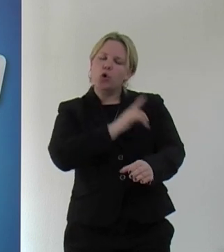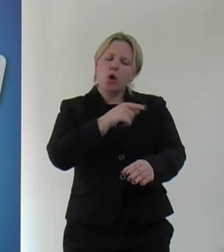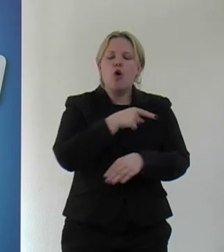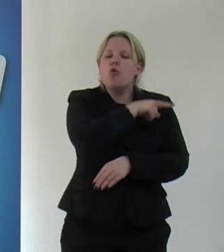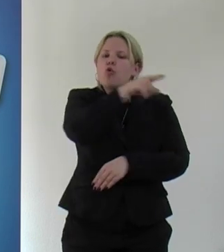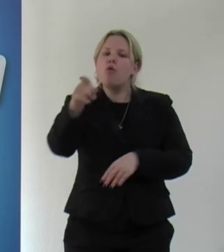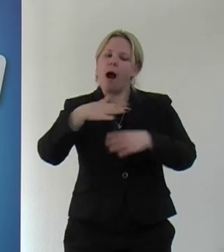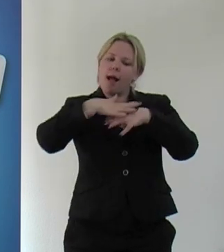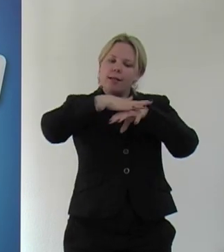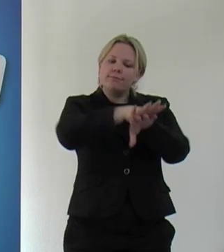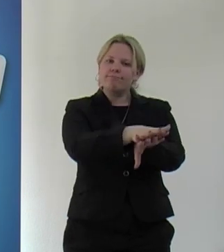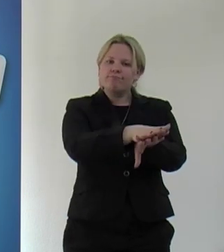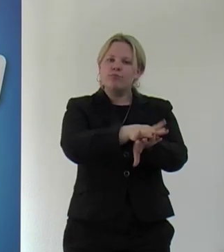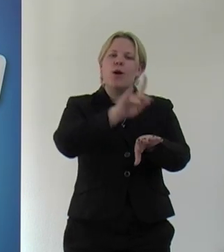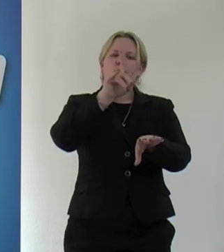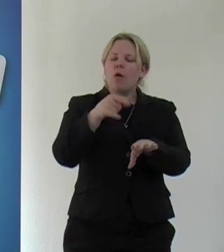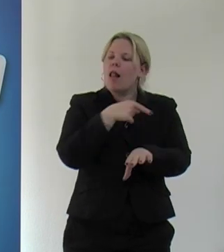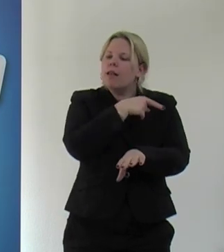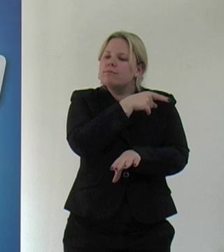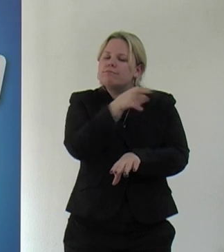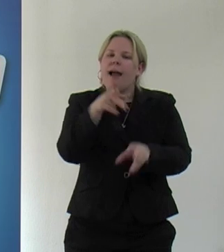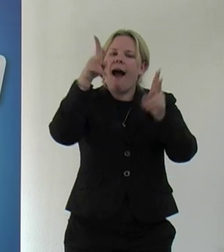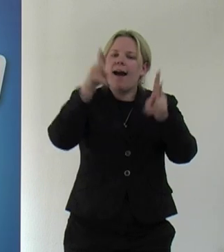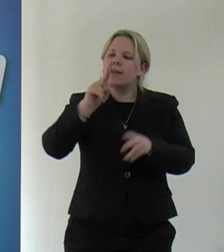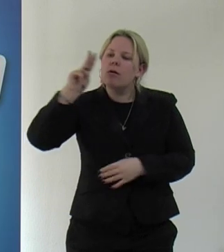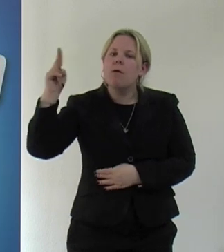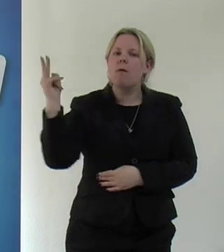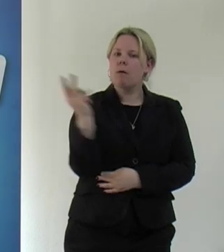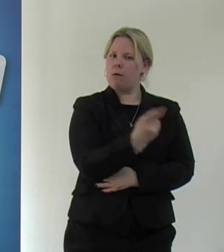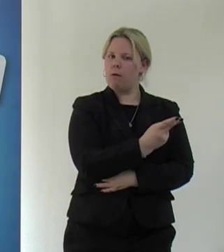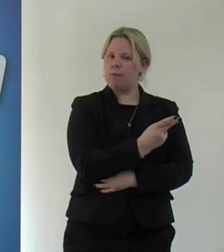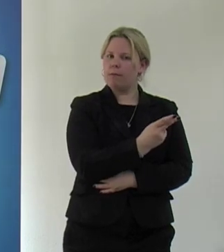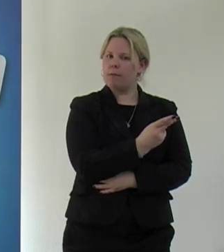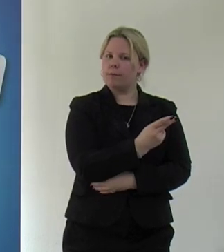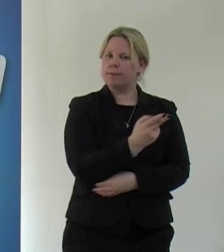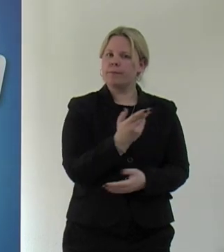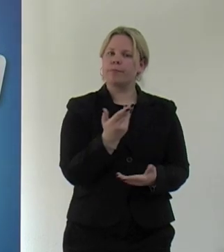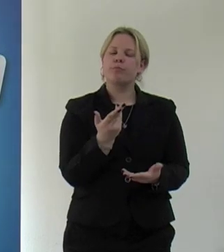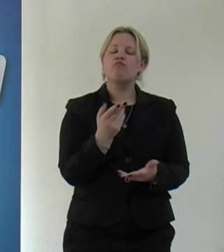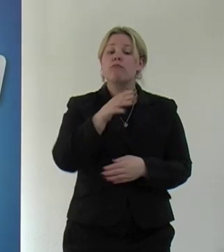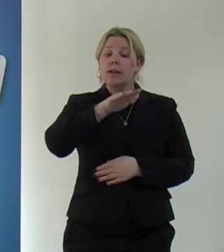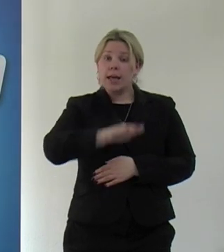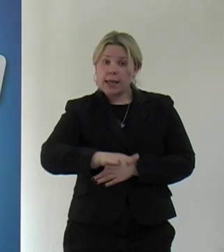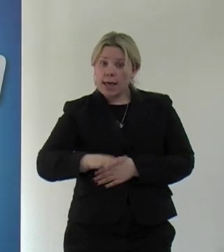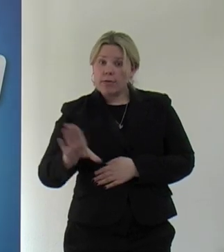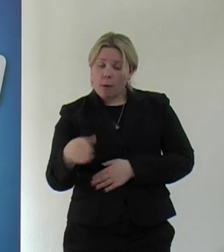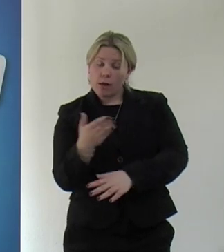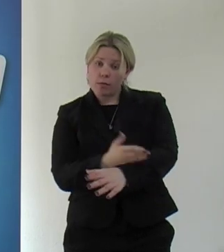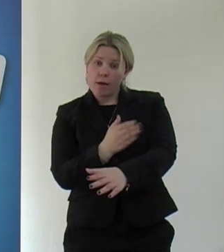gleichen Rechte haben, wie alle anderen Menschen auch. Dass Kinder mit Behinderungen mit den anderen